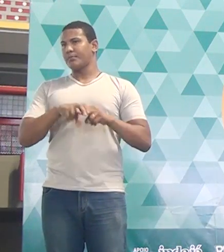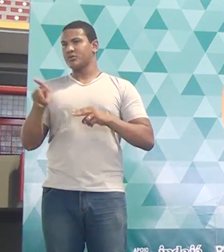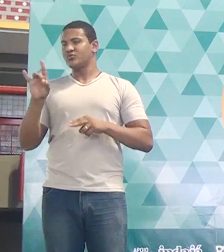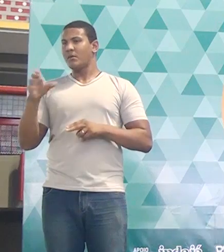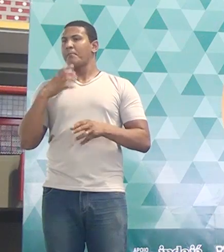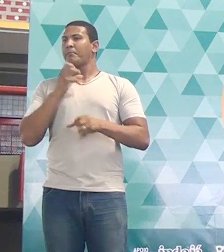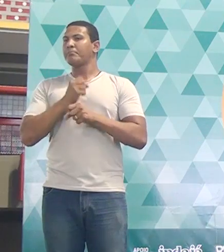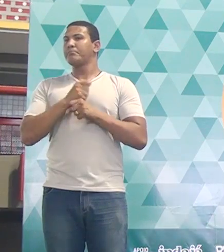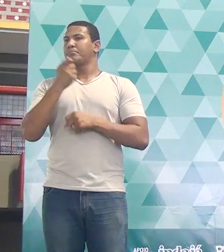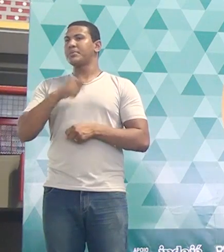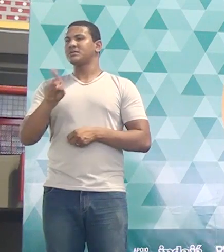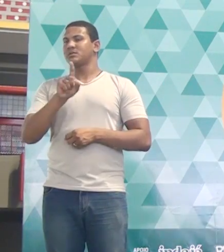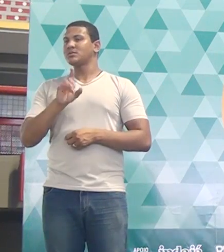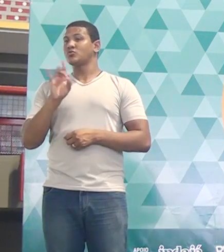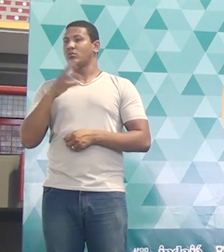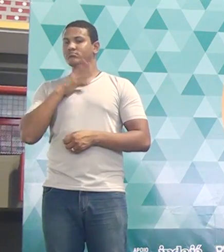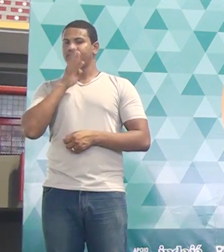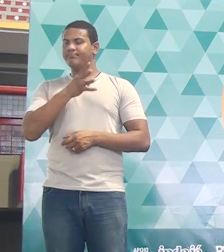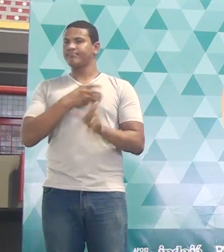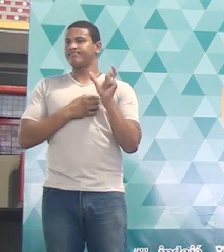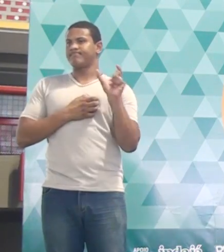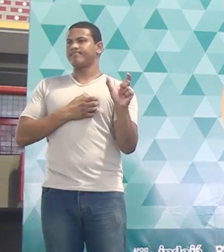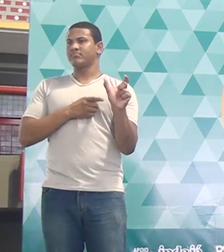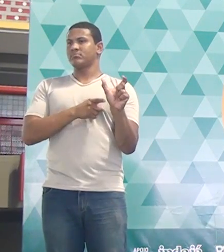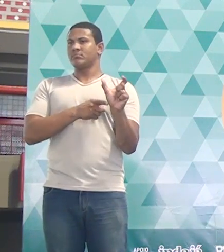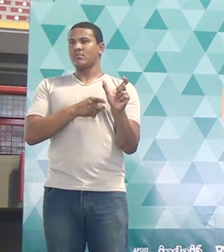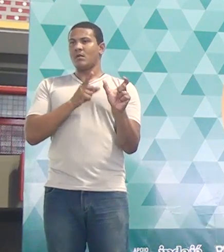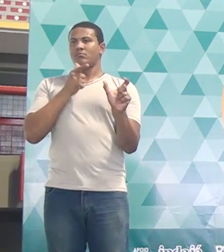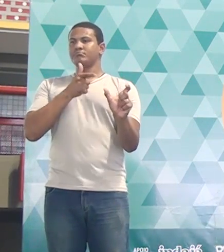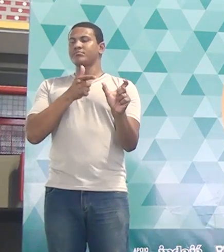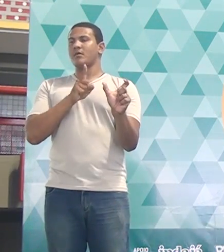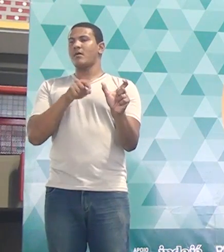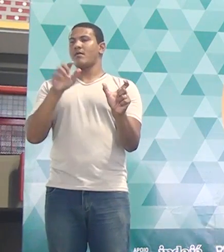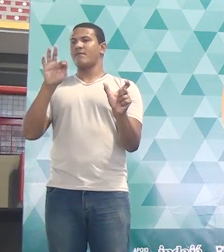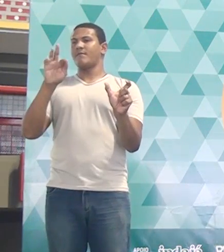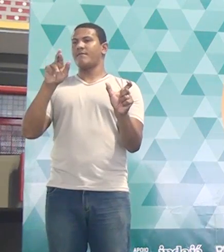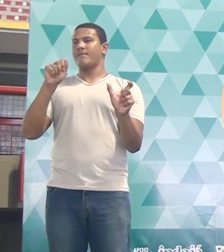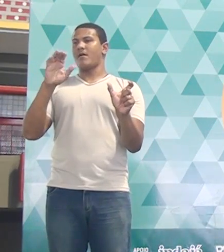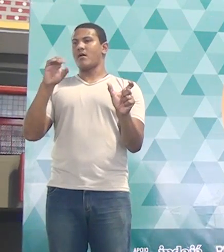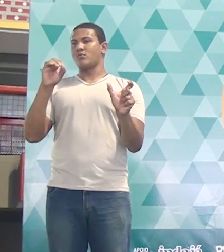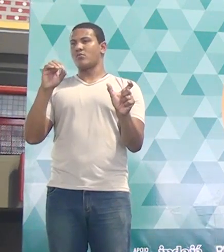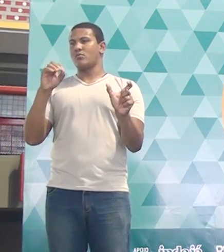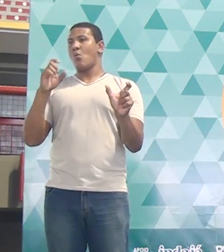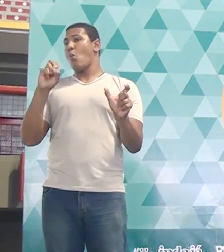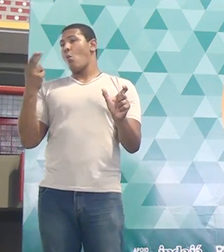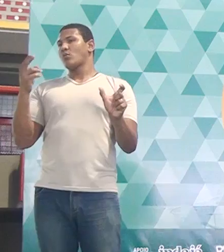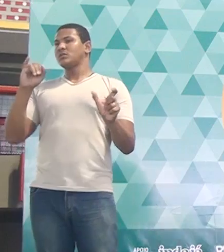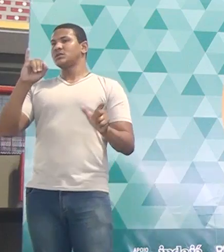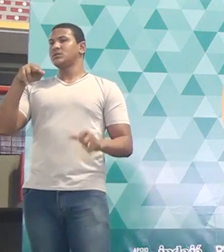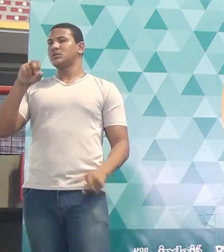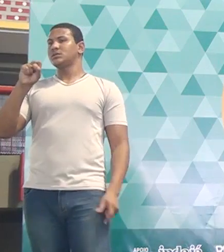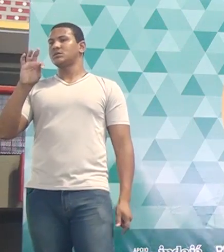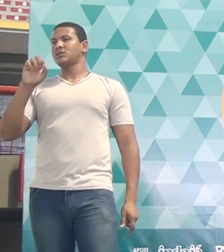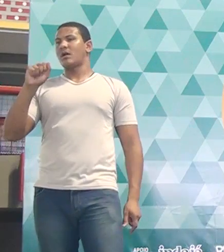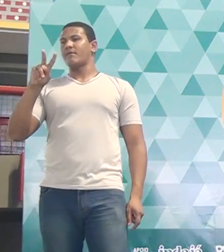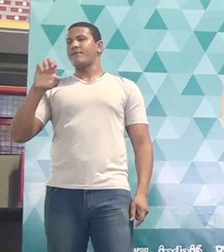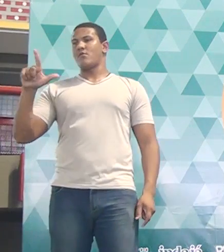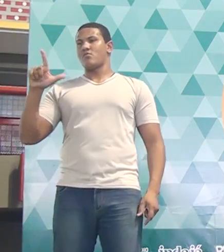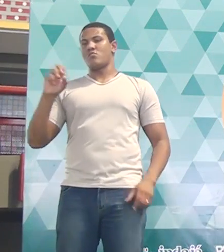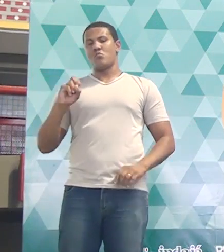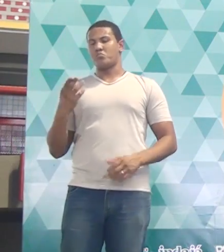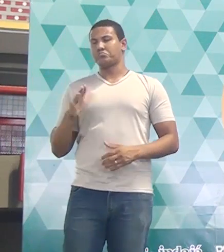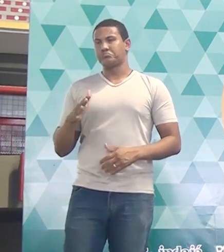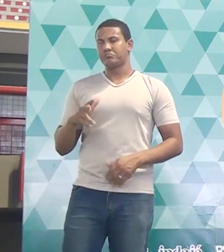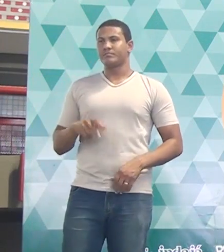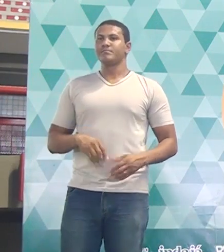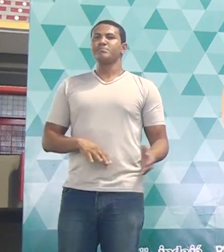Bom, com isso que nós conversamos, a gente já consegue fazer um monte de questões. O que eu falei agora há pouco. Se você